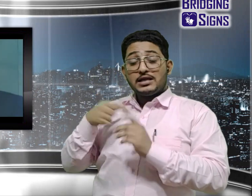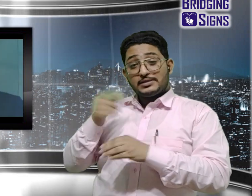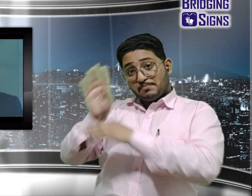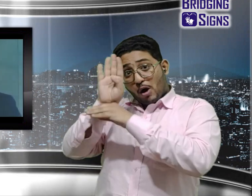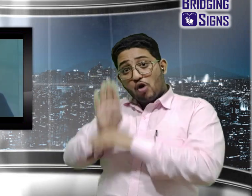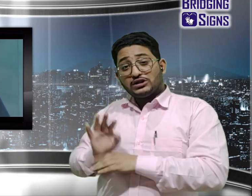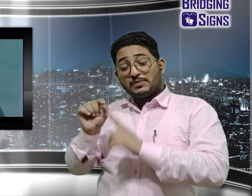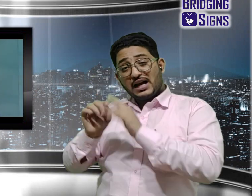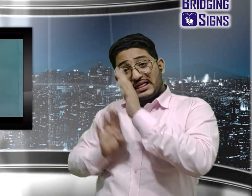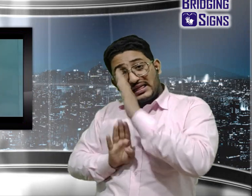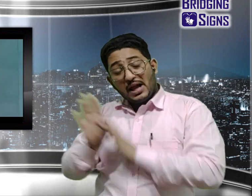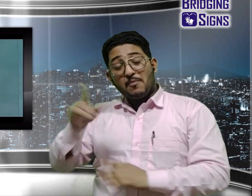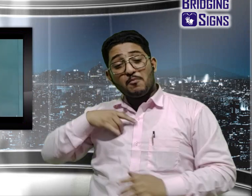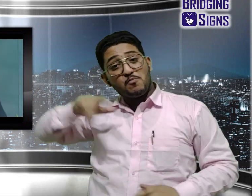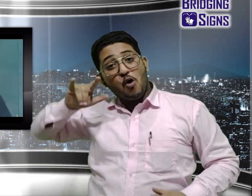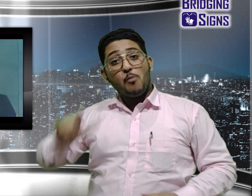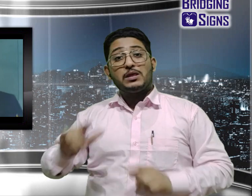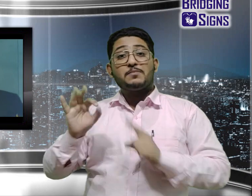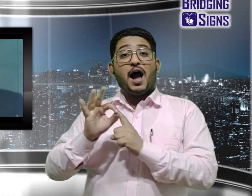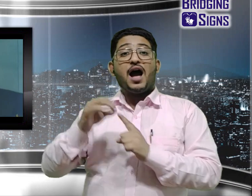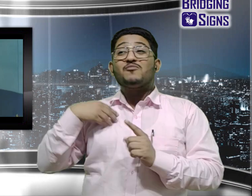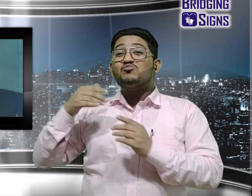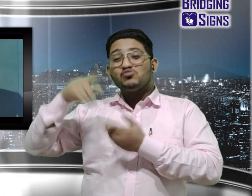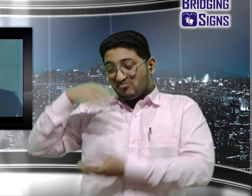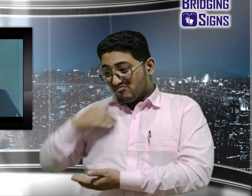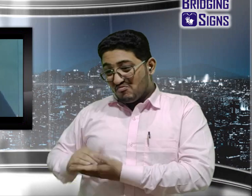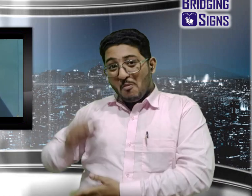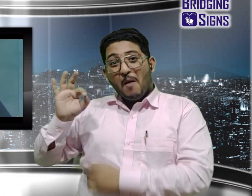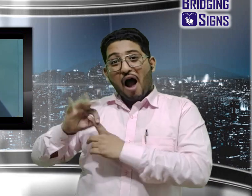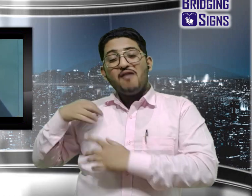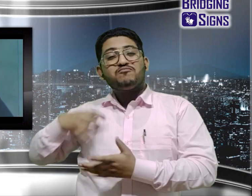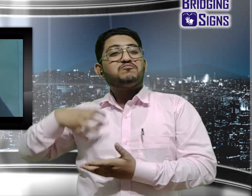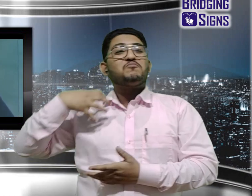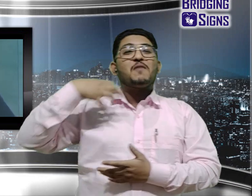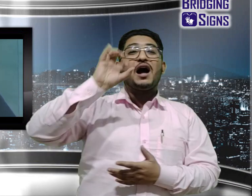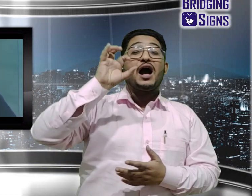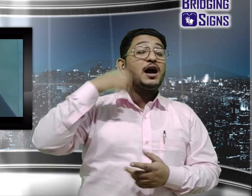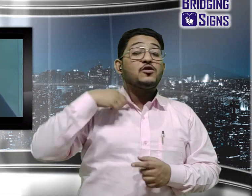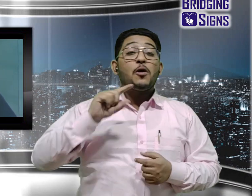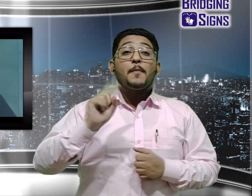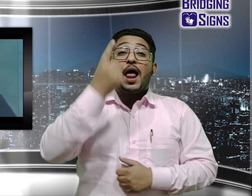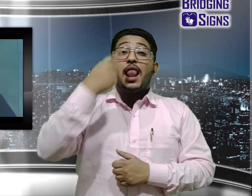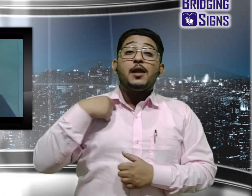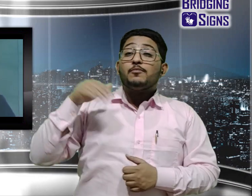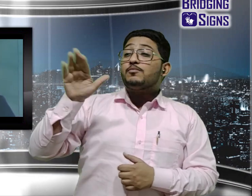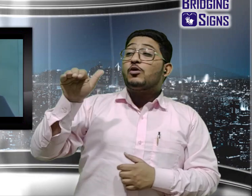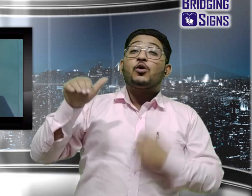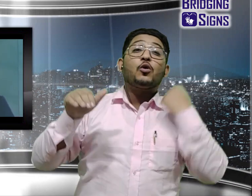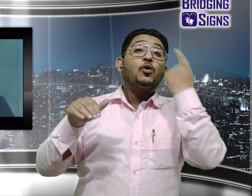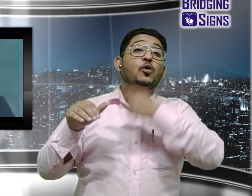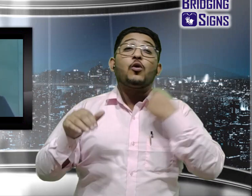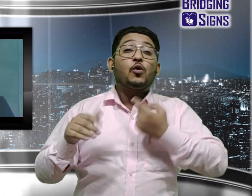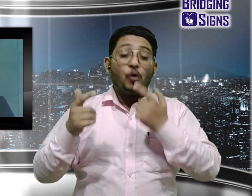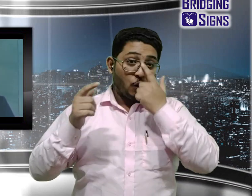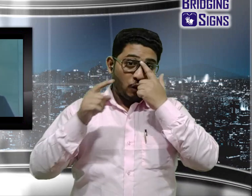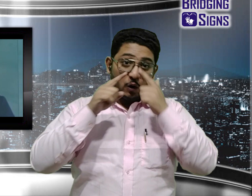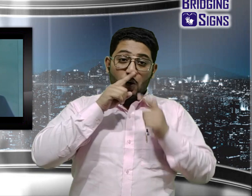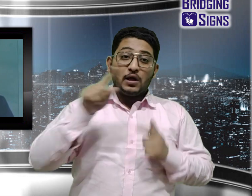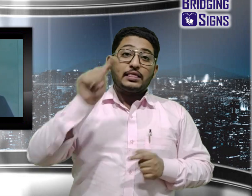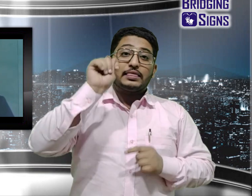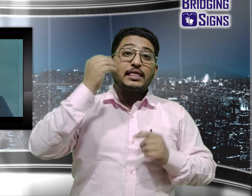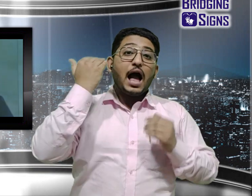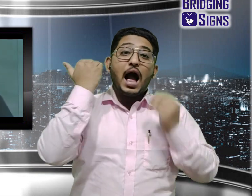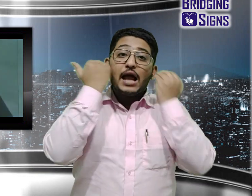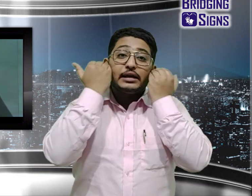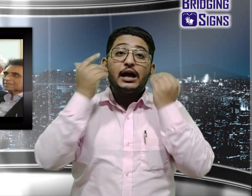उसी मोहब्बत के साथ पाकिस्तान का रुख किया, जिनको सबसे पहले मैं दावत देने लगा हूँ, जो आएंगी और